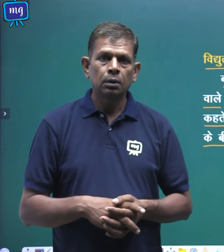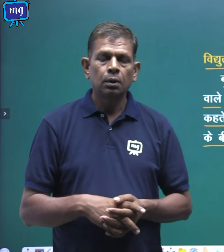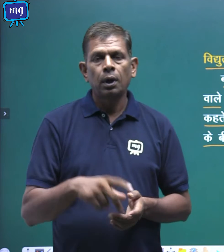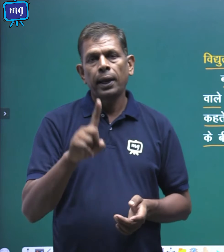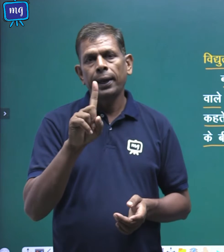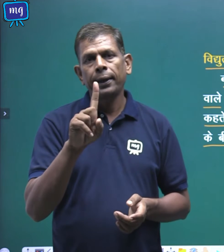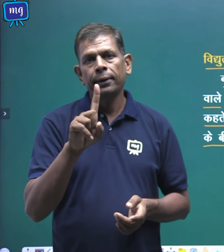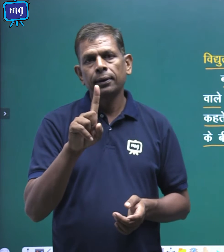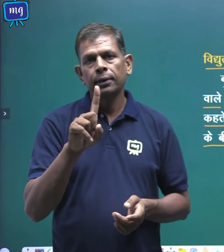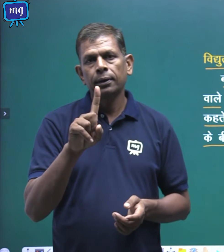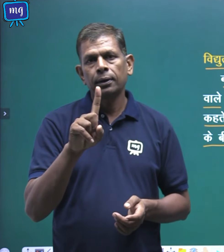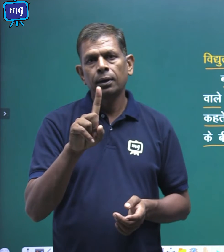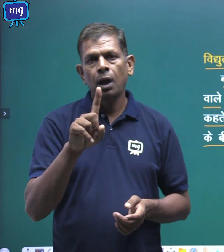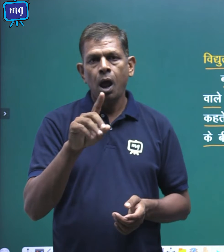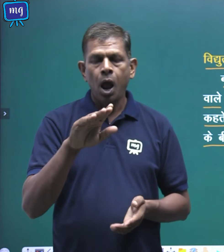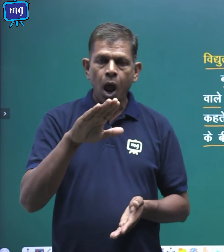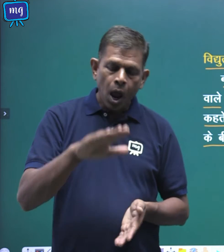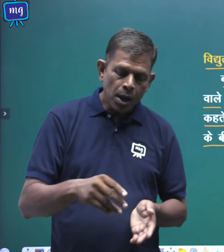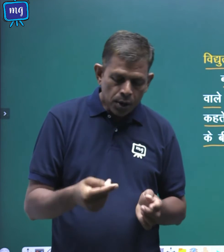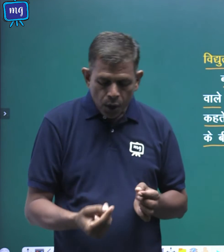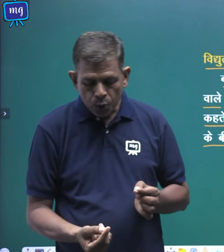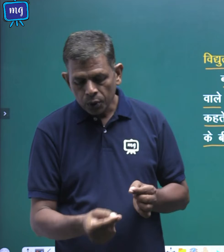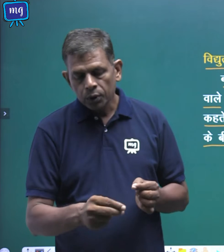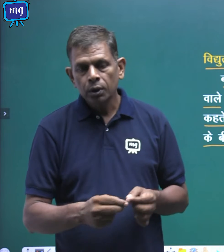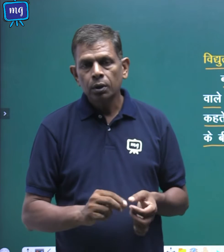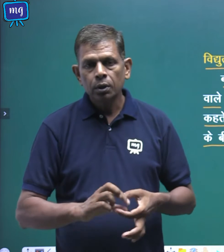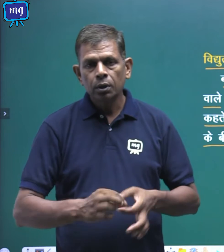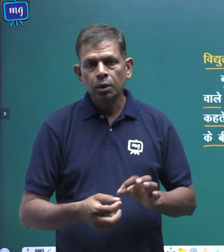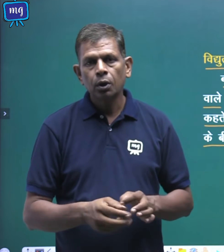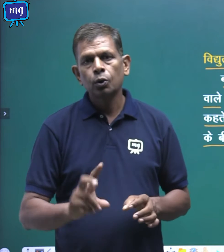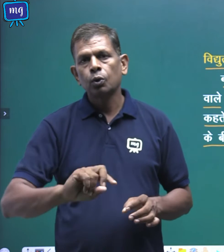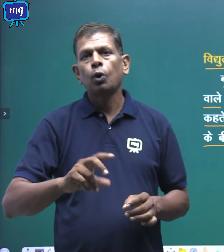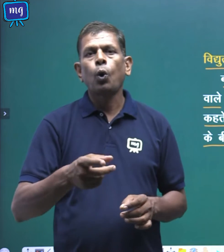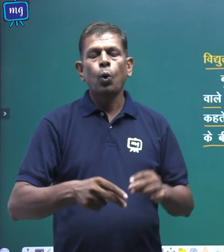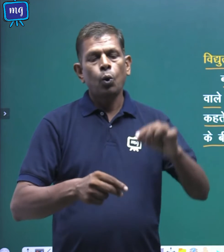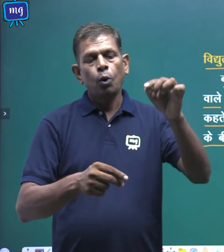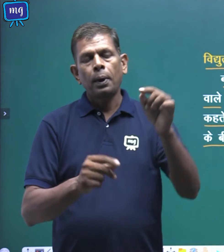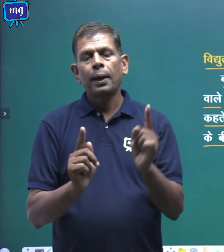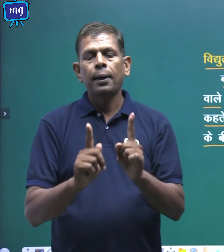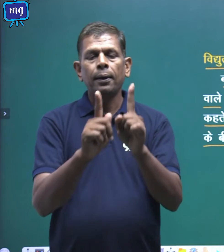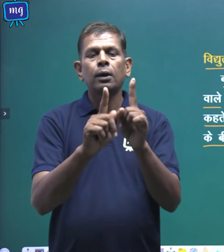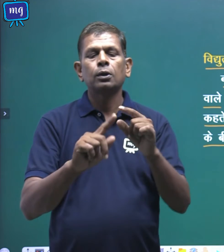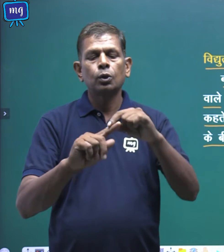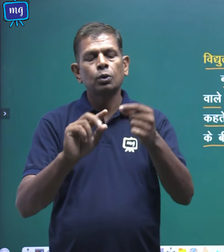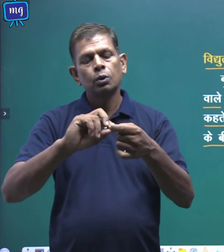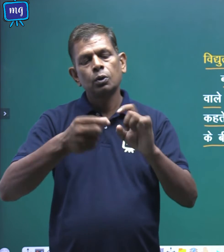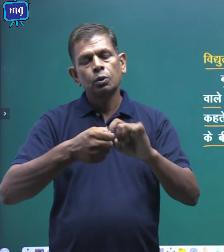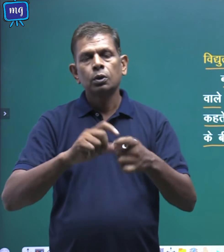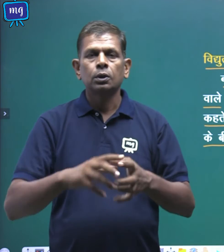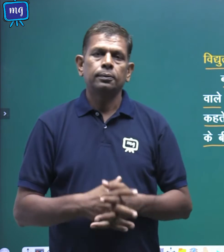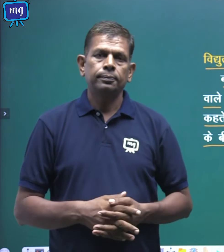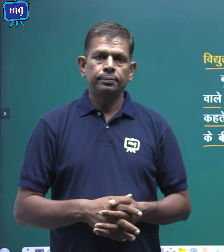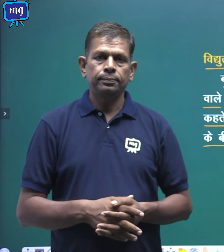एक तो आधार पे जुड़ी होती है और एक ऊपर नुकीले सिरे पर जुड़ी होती